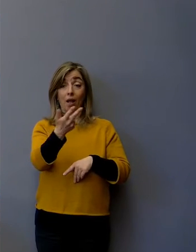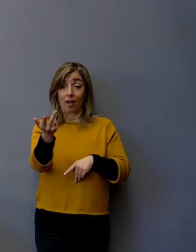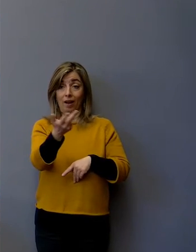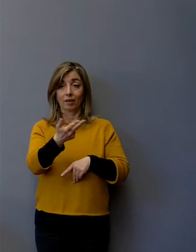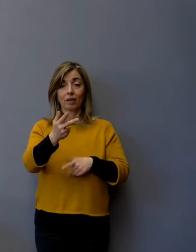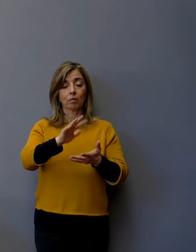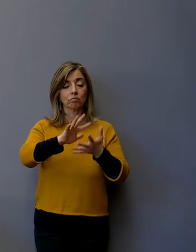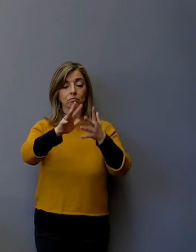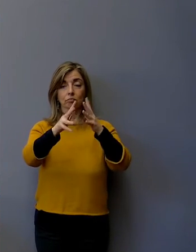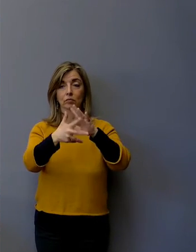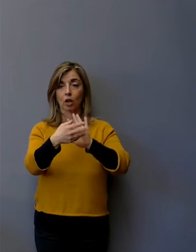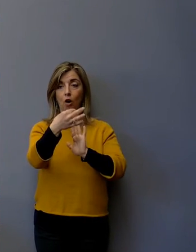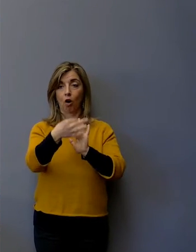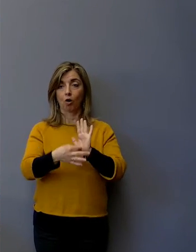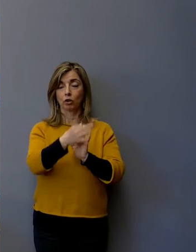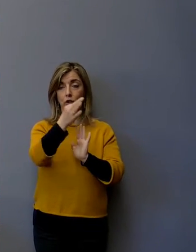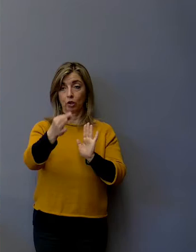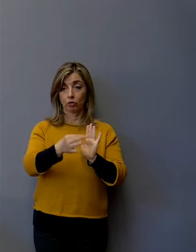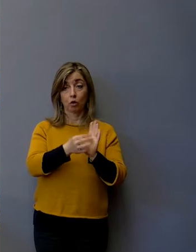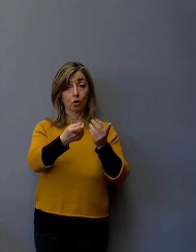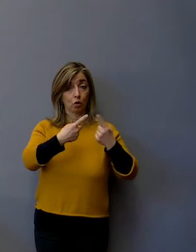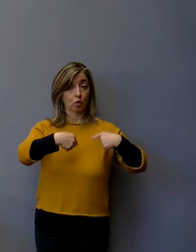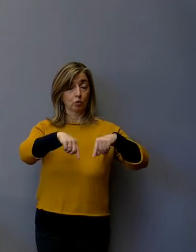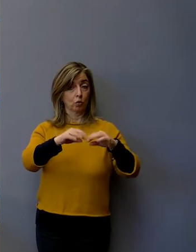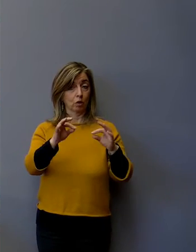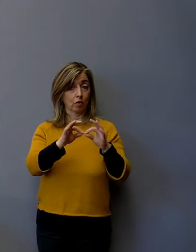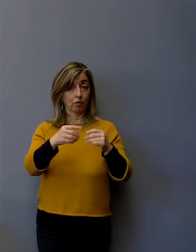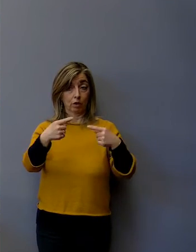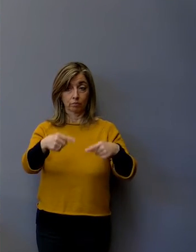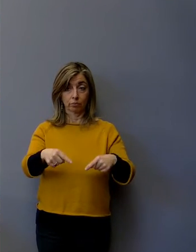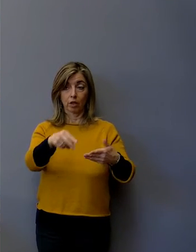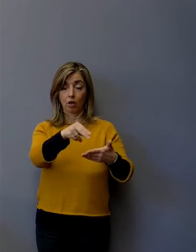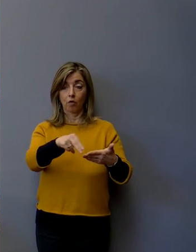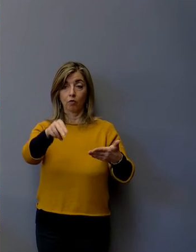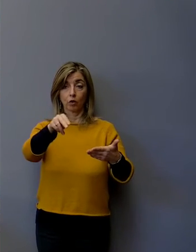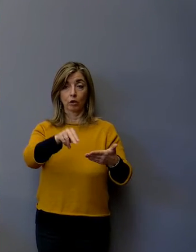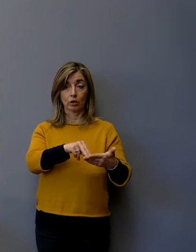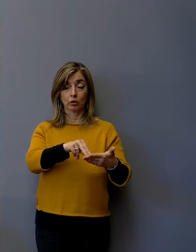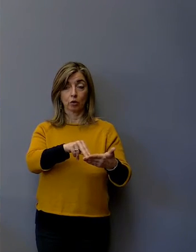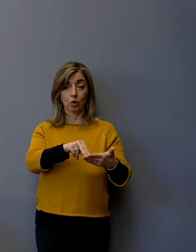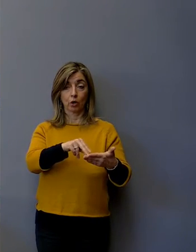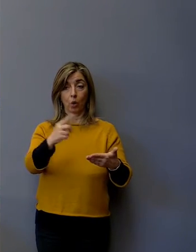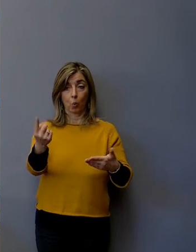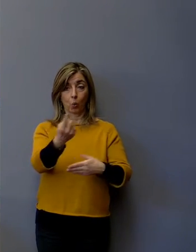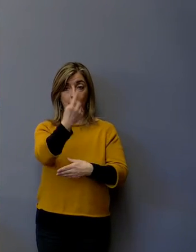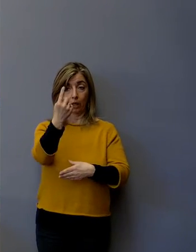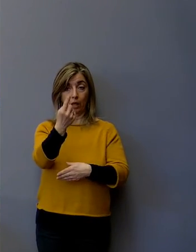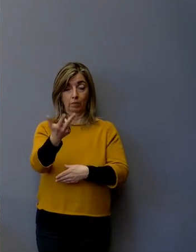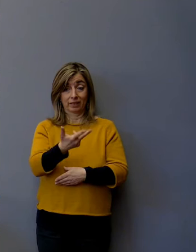favorevole della giunta che quindi porre in votazione in unica soluzione consigliere punti